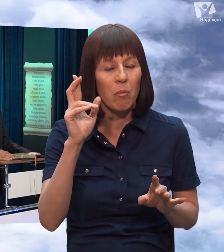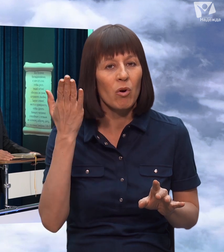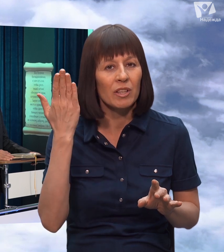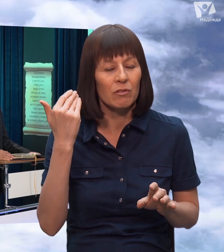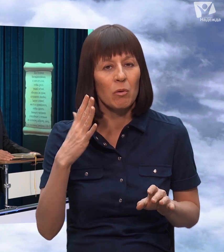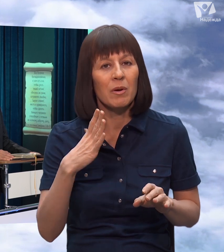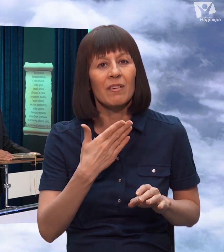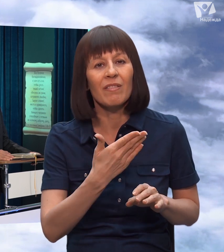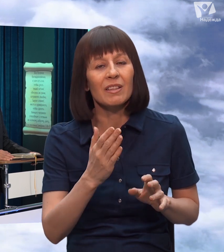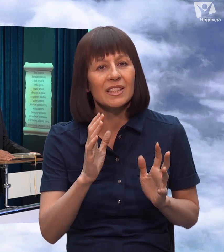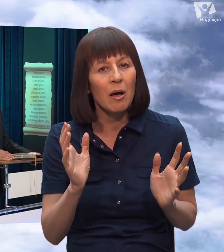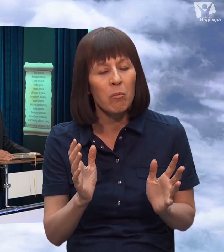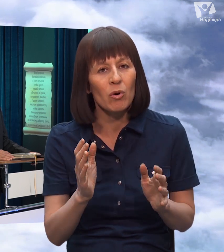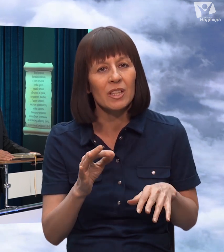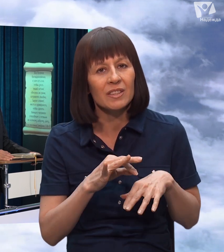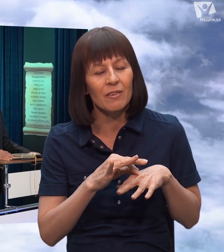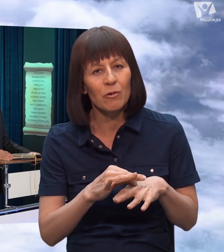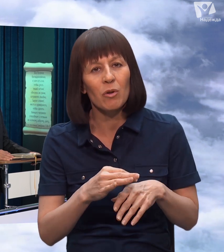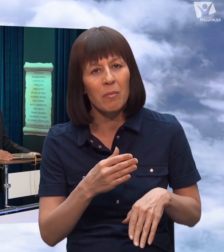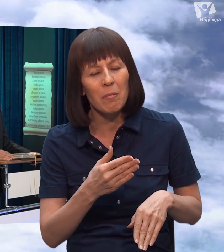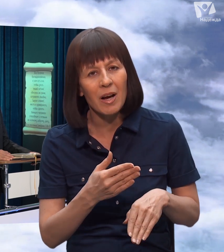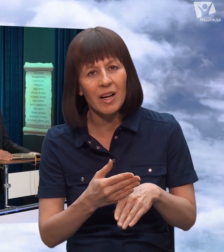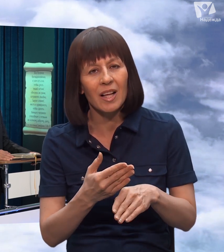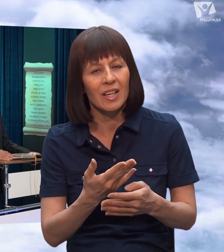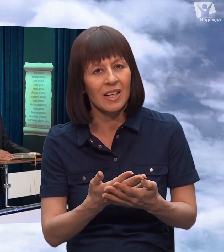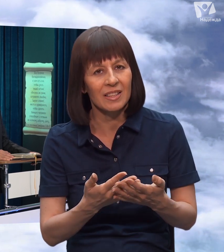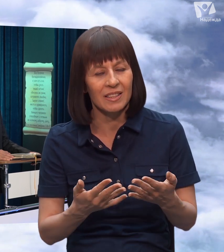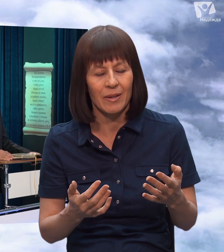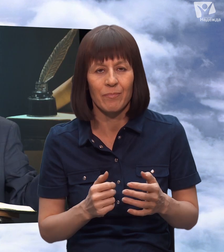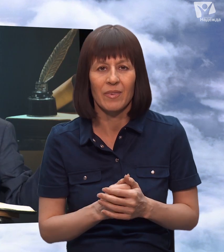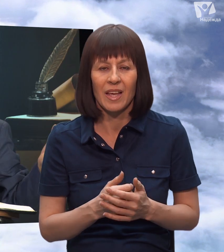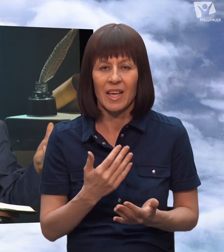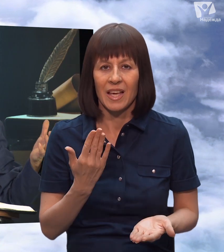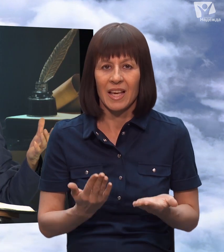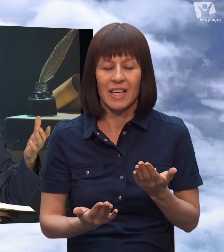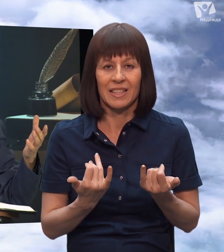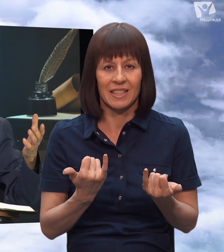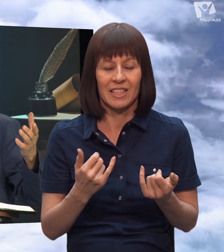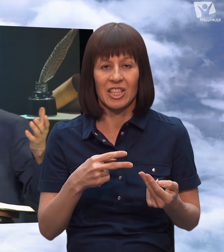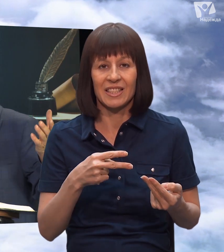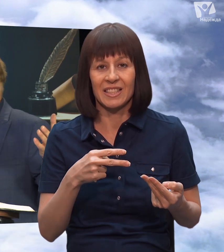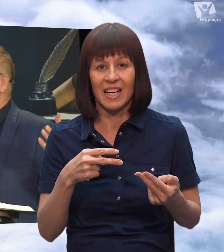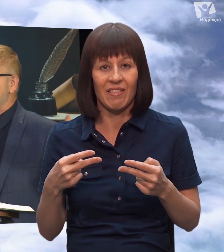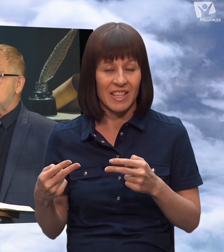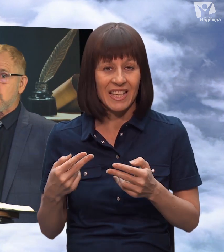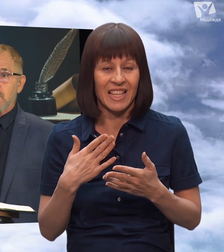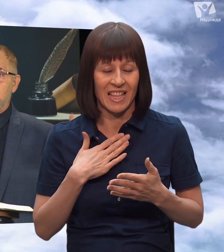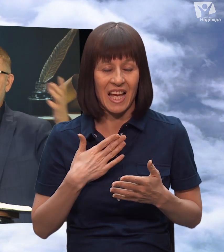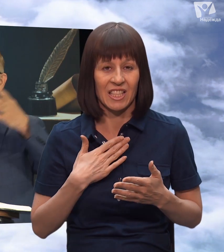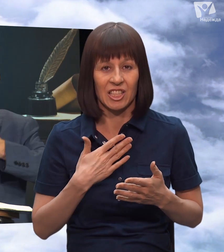если провести аналогию и посмотреть на наше время мы пожалуй тоже можем сказать